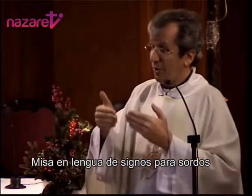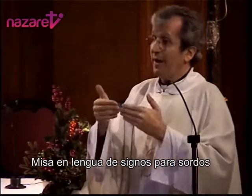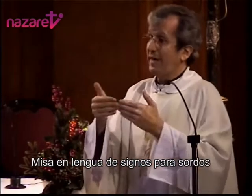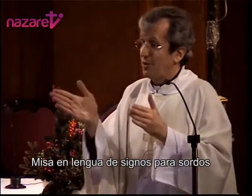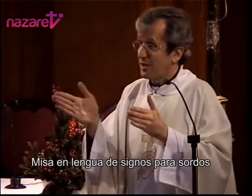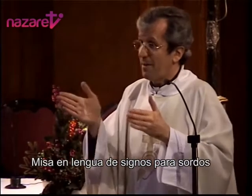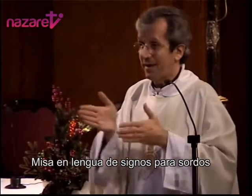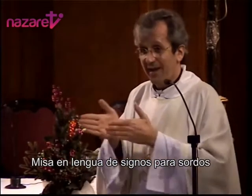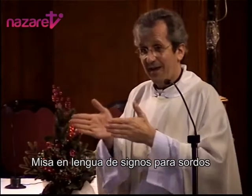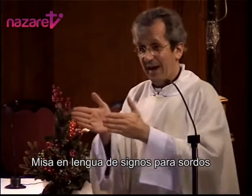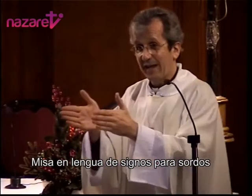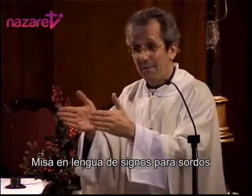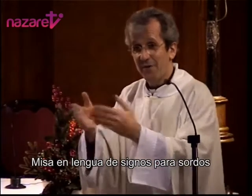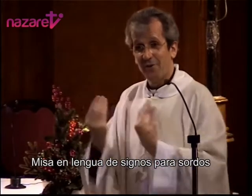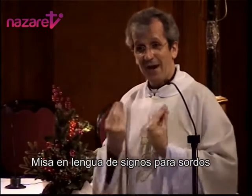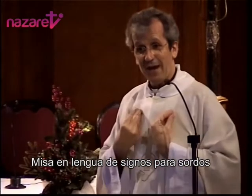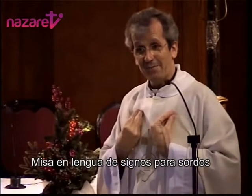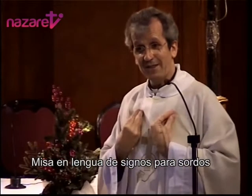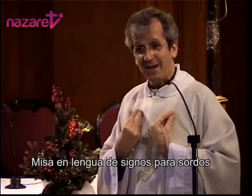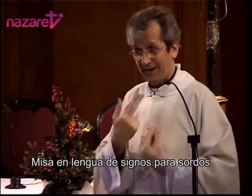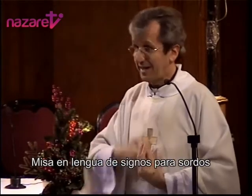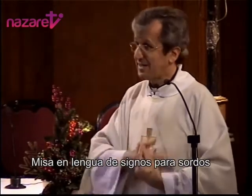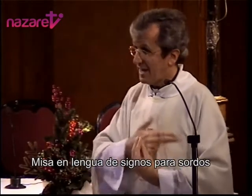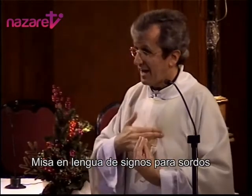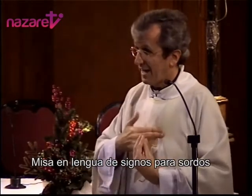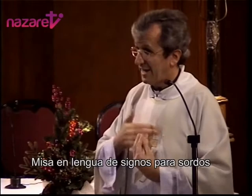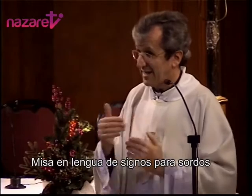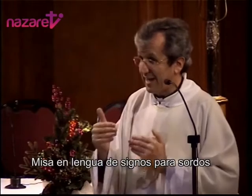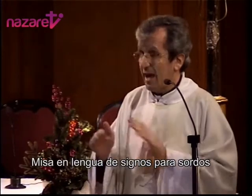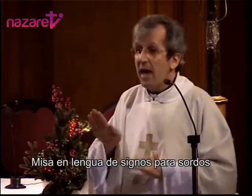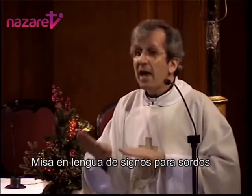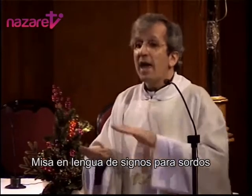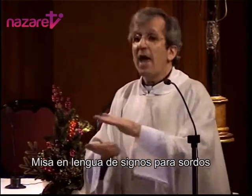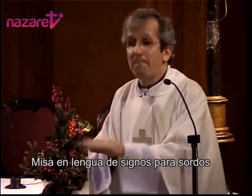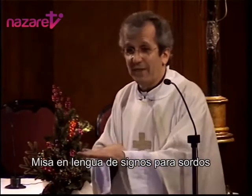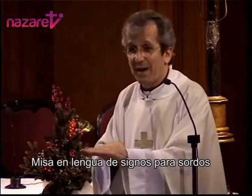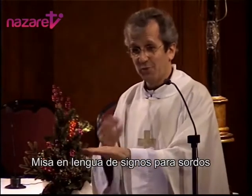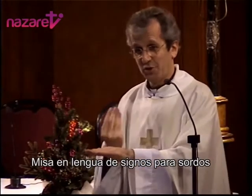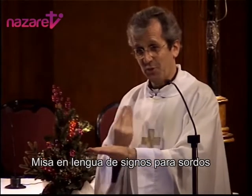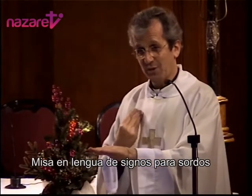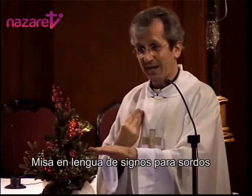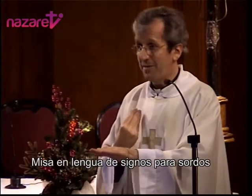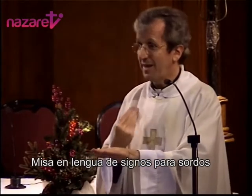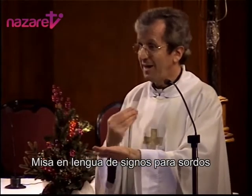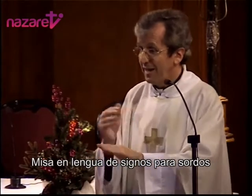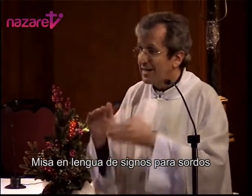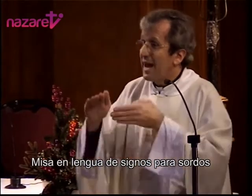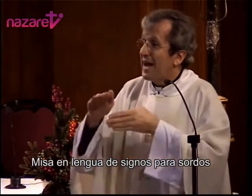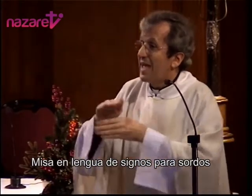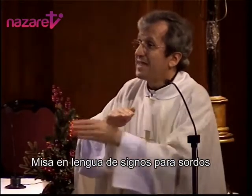que nos abre el camino, la vida cristiana. Es el que empezamos nuestra vida, es la